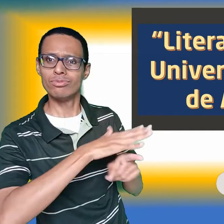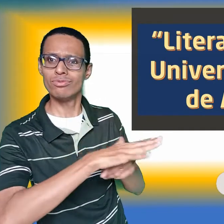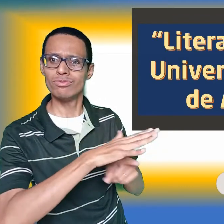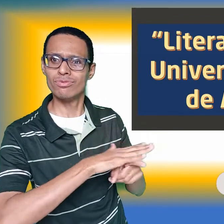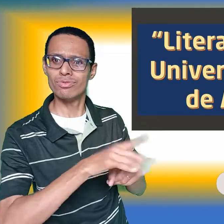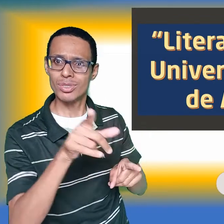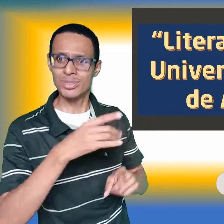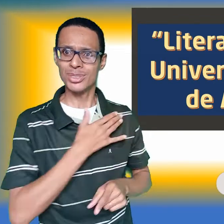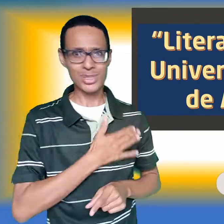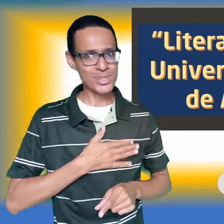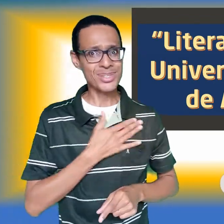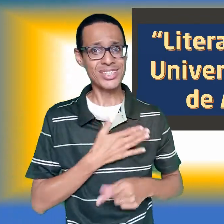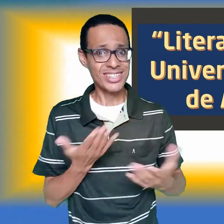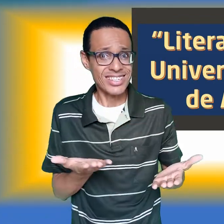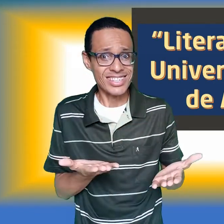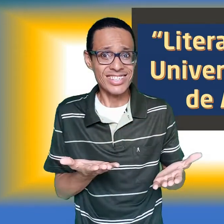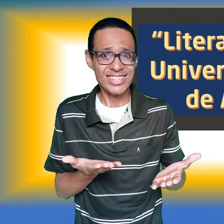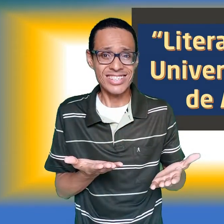entender que vocês estão gostando do conteúdo.